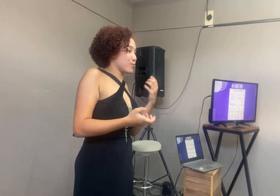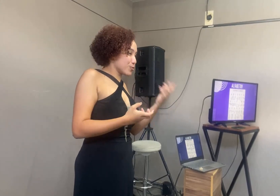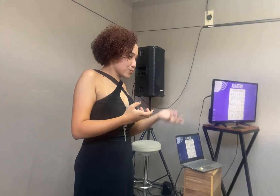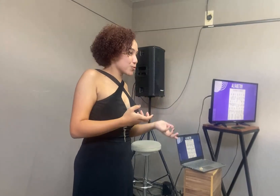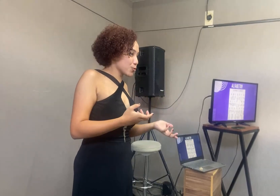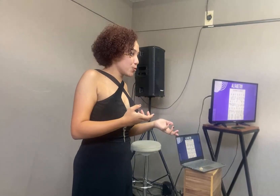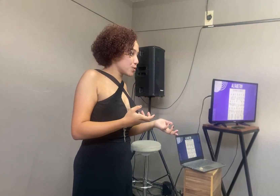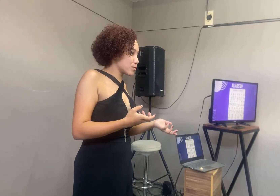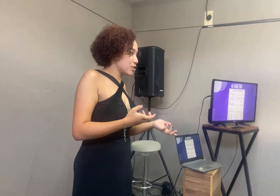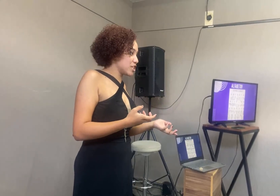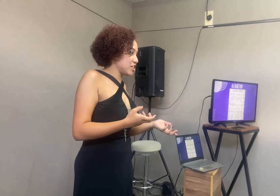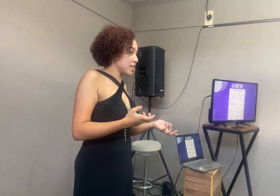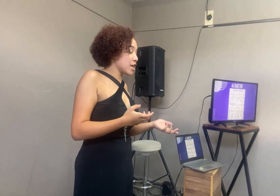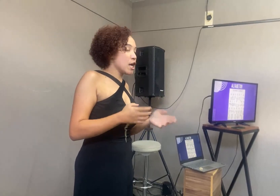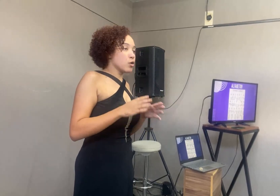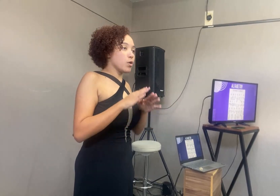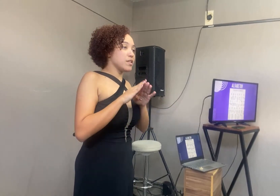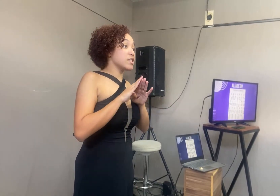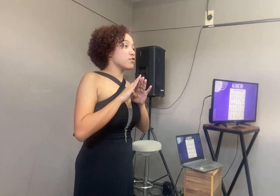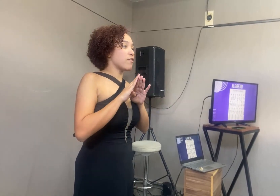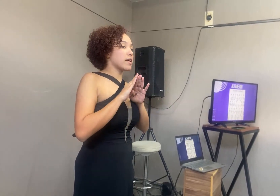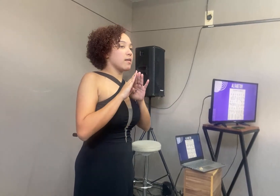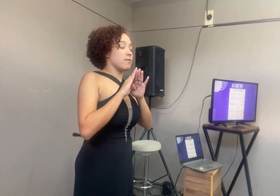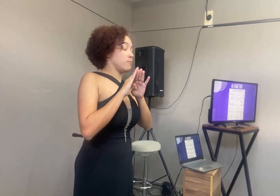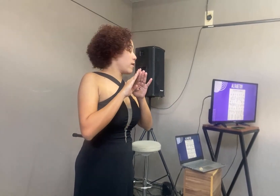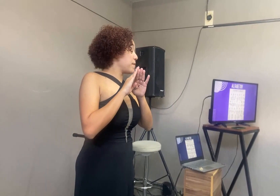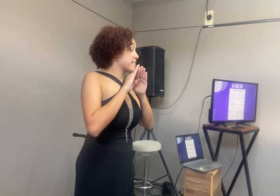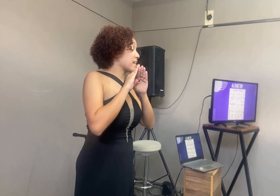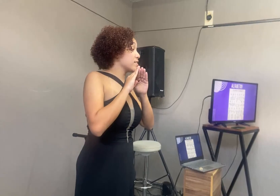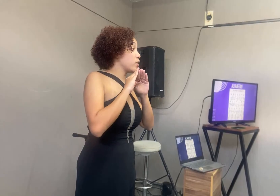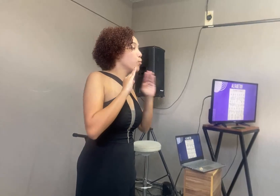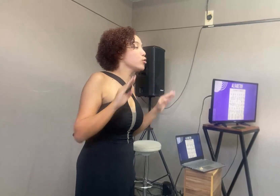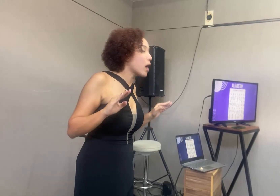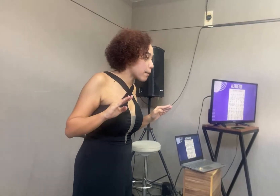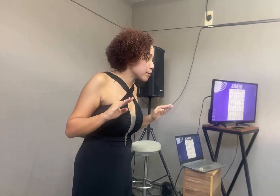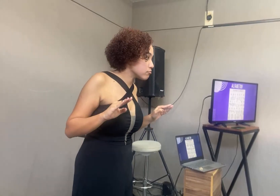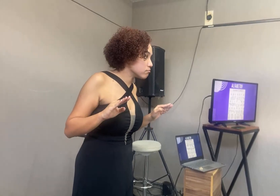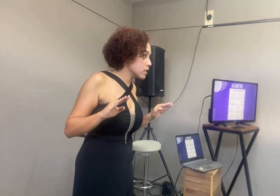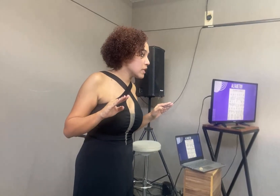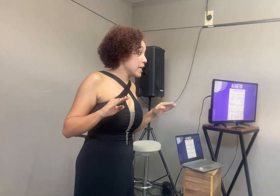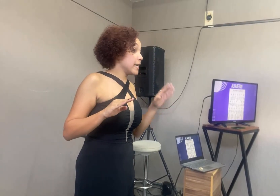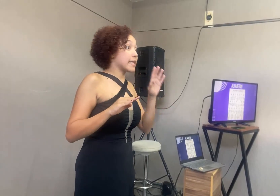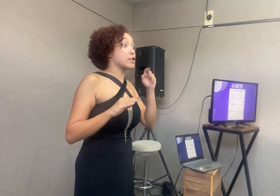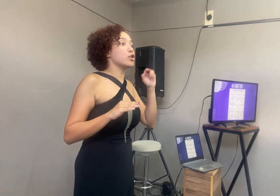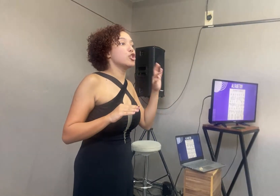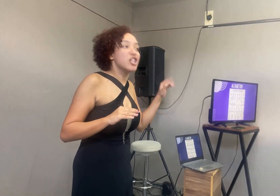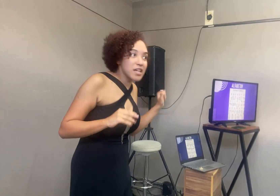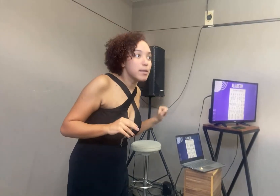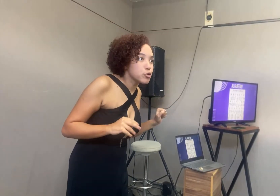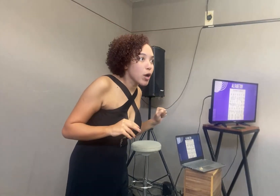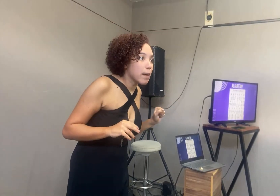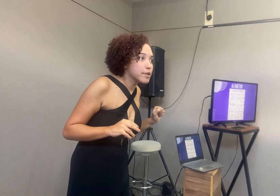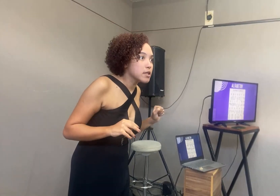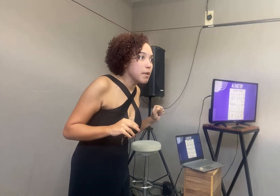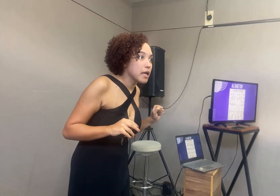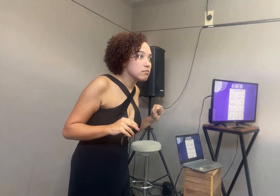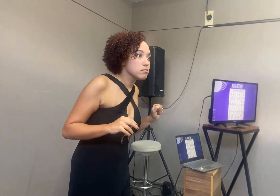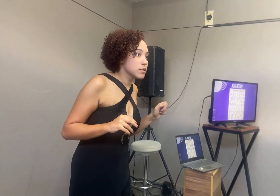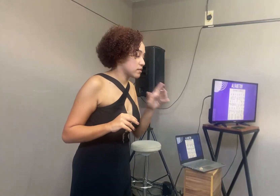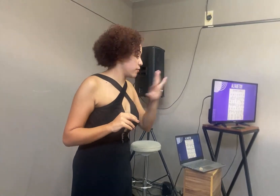com surdos no dia a dia. No início a gente vai pensar que eles falam muito rápido. E a datilologia deve ser muito rápida também. Então você